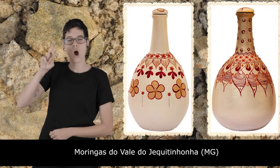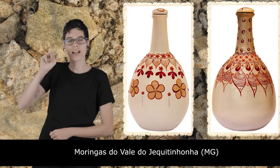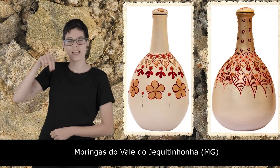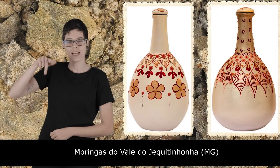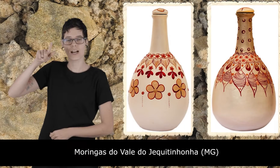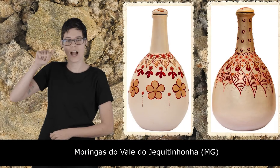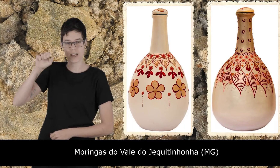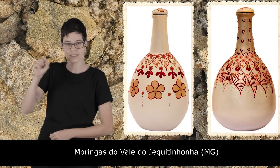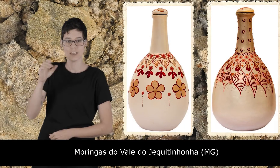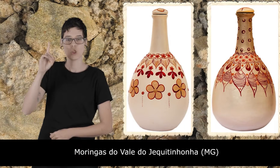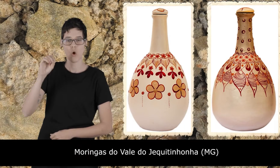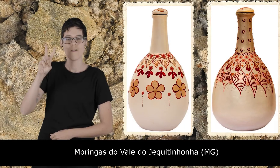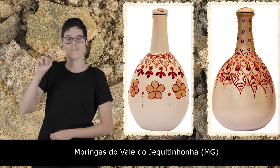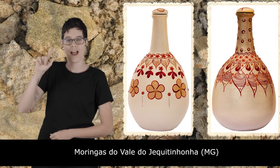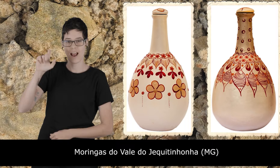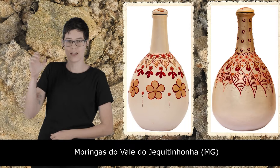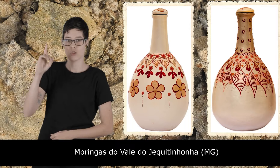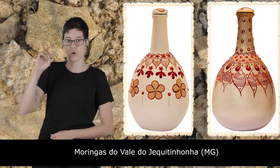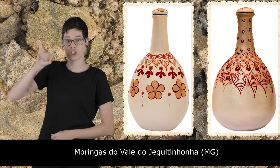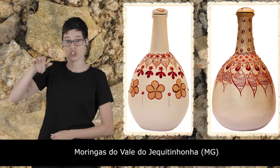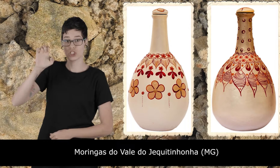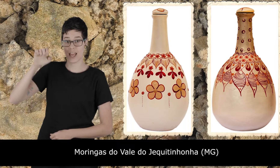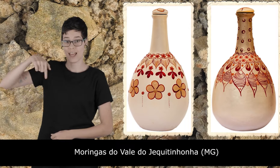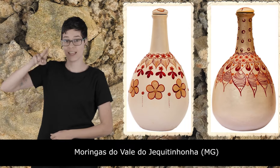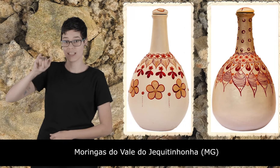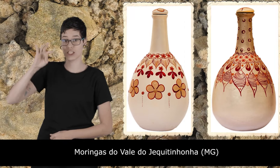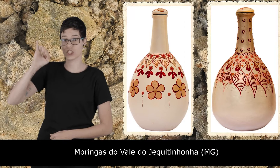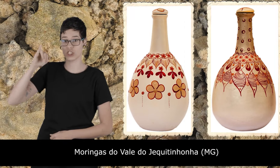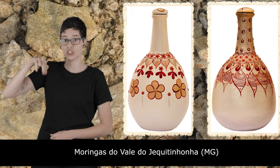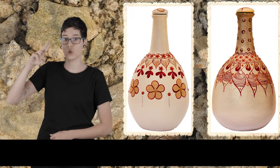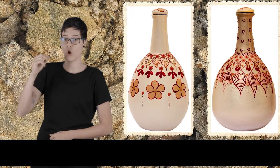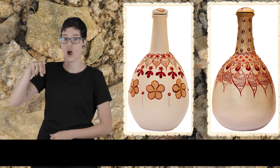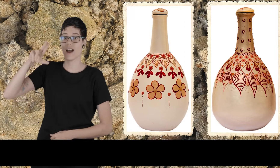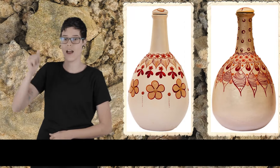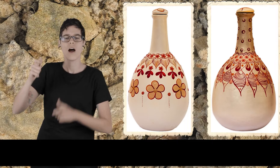Moringas do Vale do Jequitinhonha, Minas Gerais.